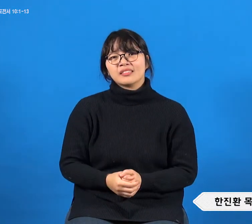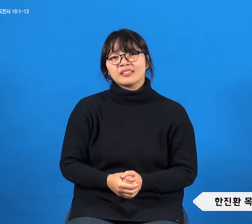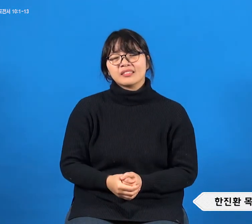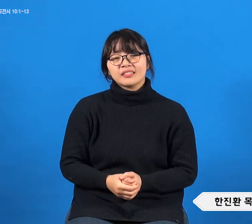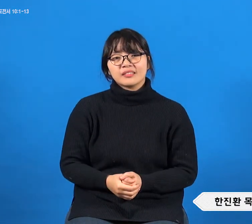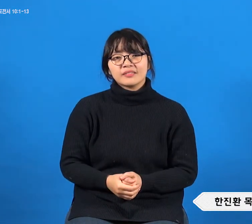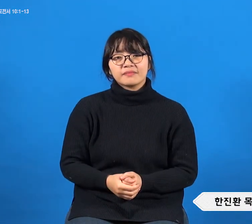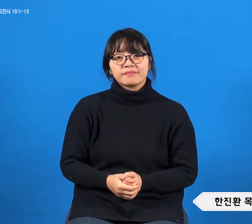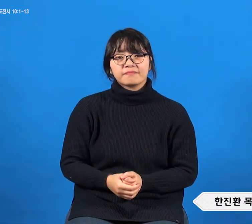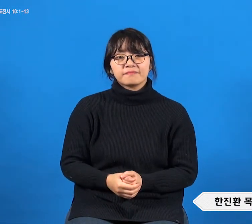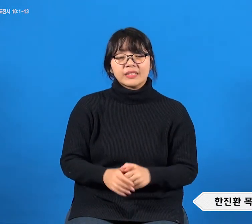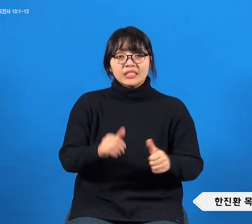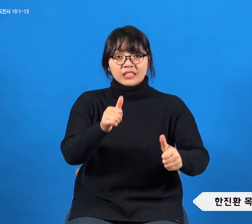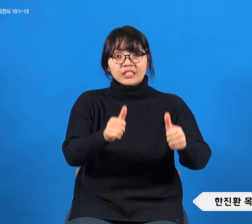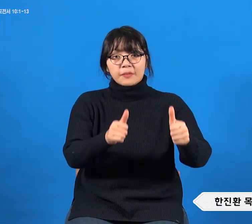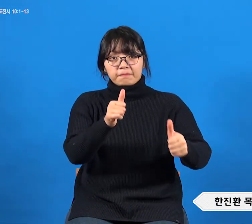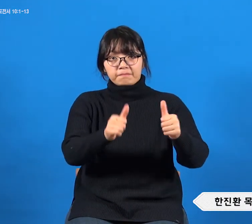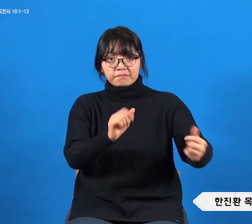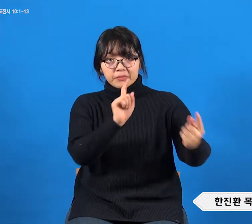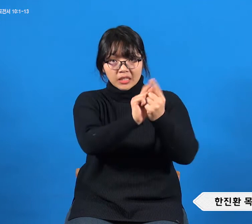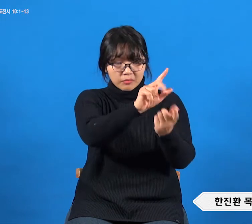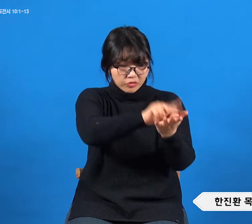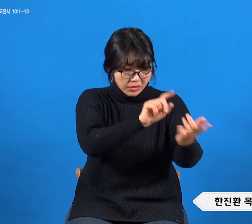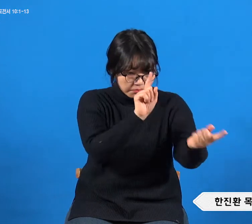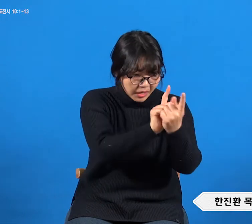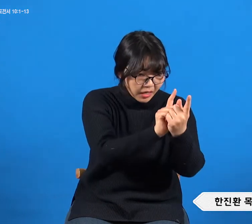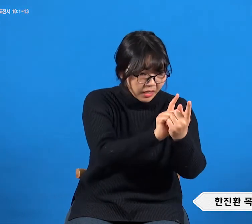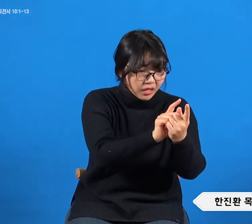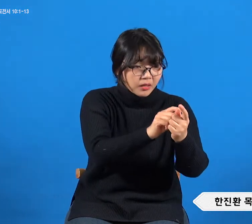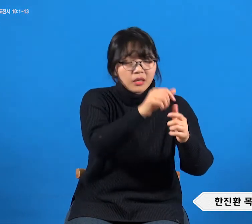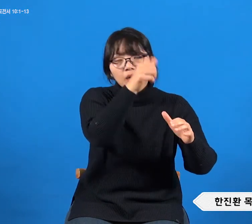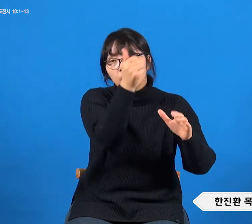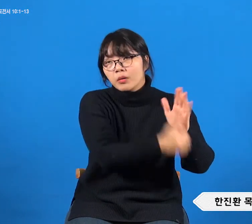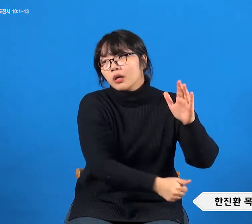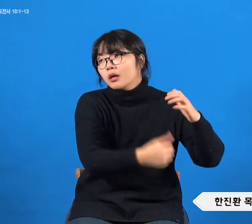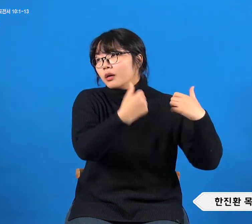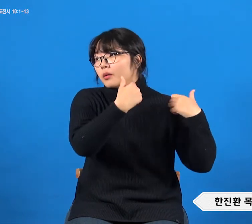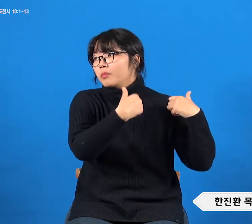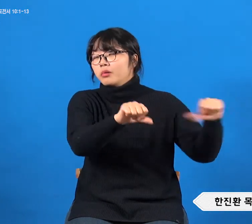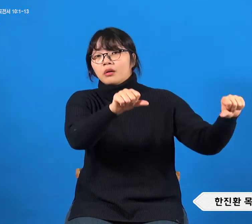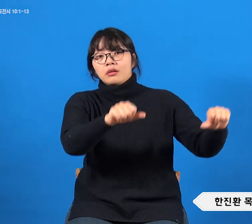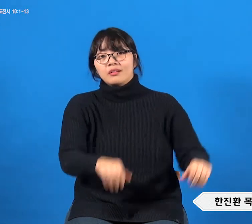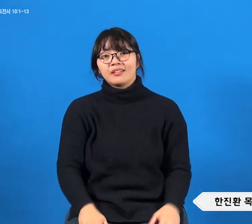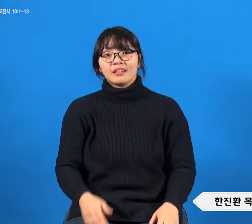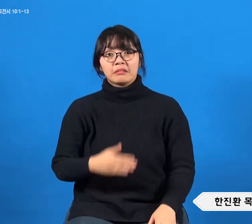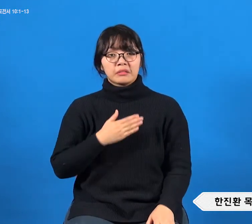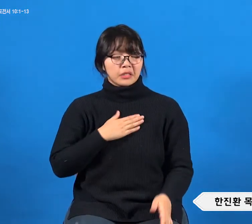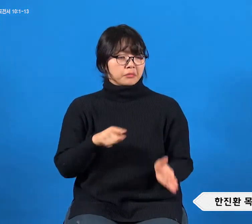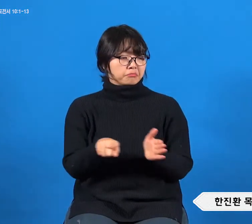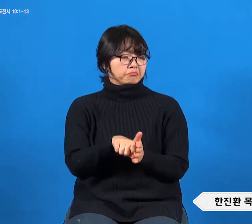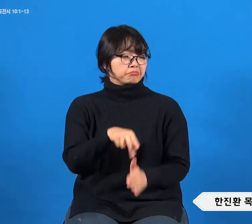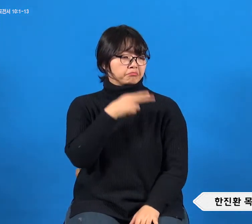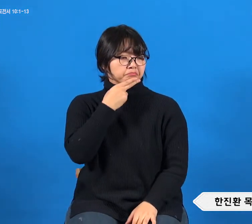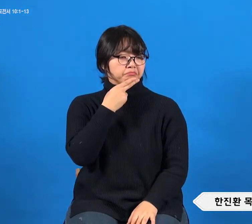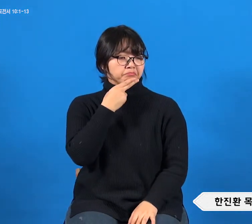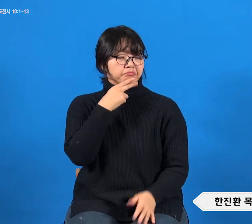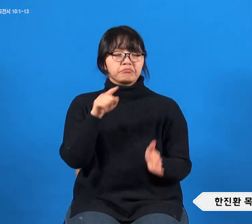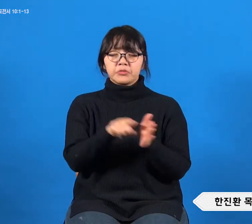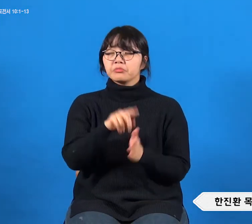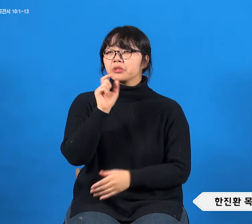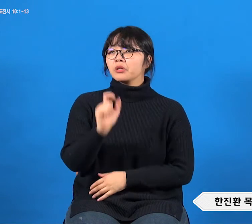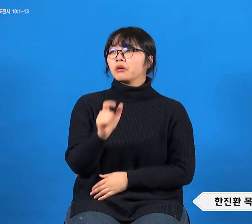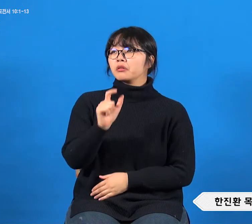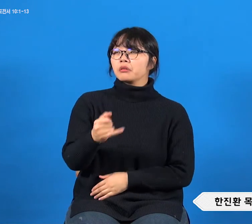살아보십시오. 시험이 올 때에 넘어집니다. 나는 아무 문제 없어. 나는 영적으로 굉장히 나는 성숙해